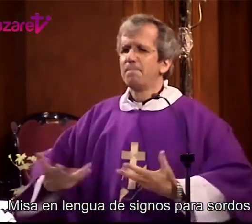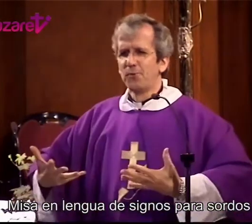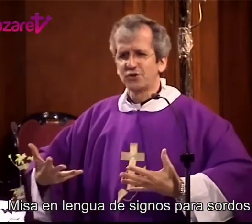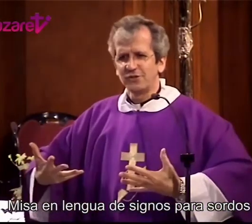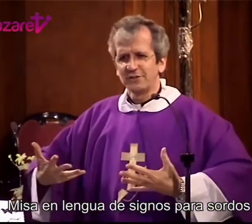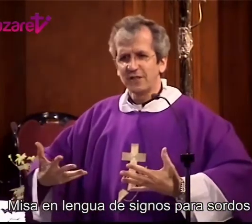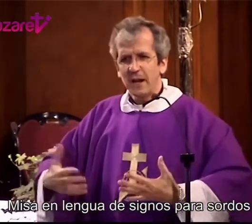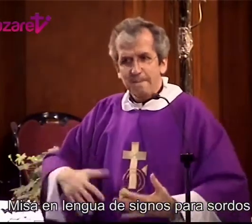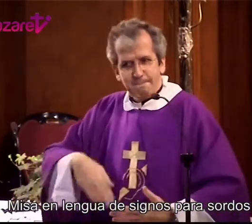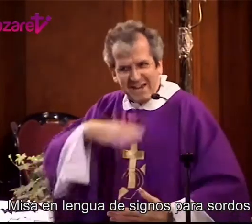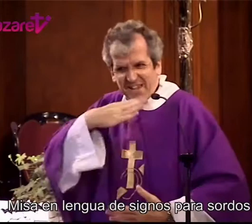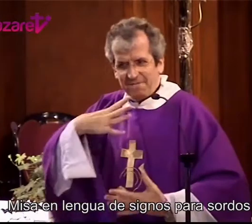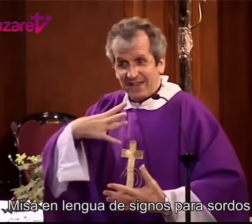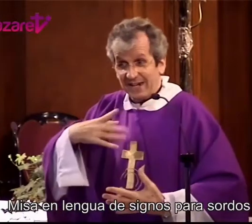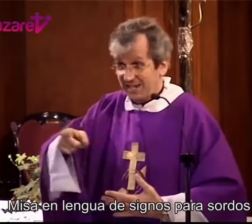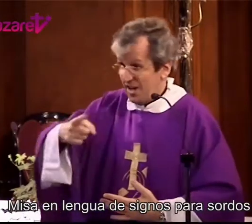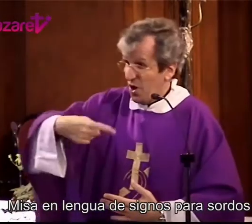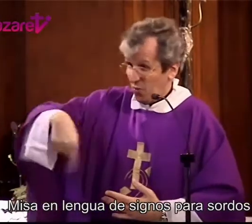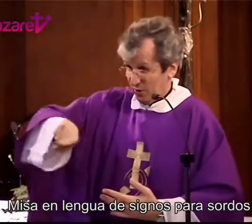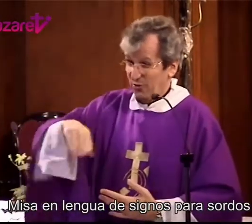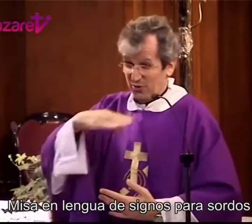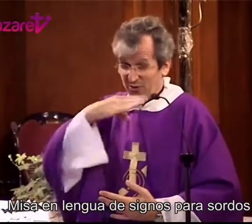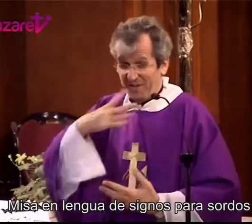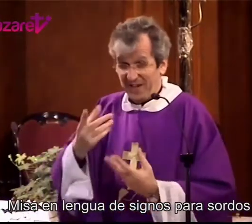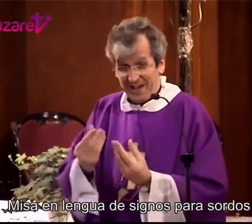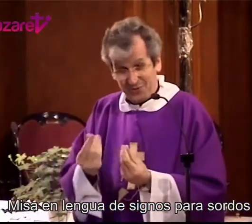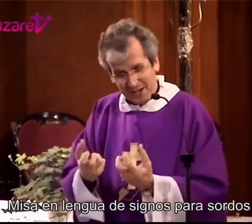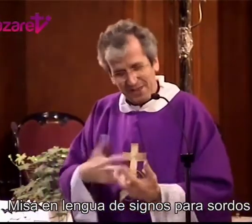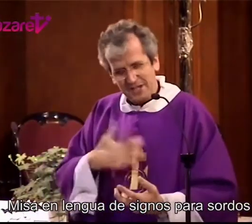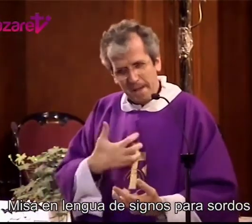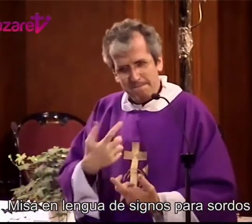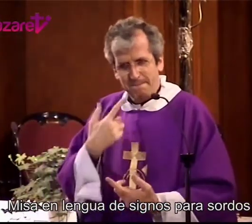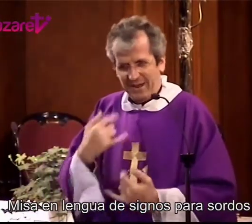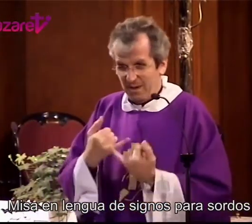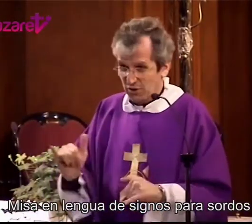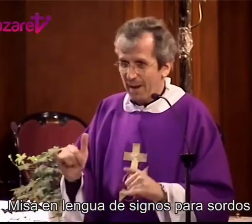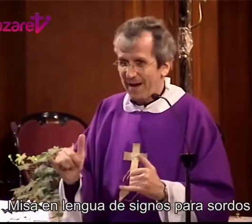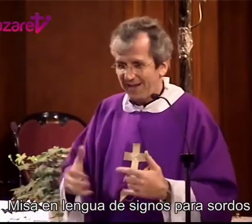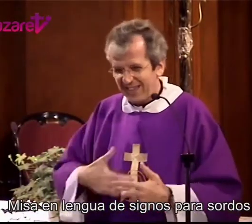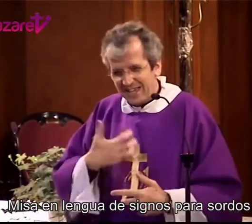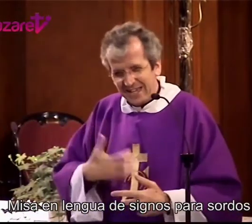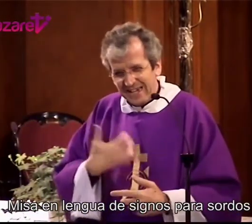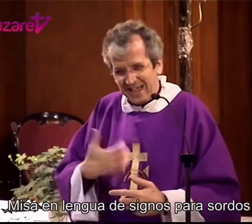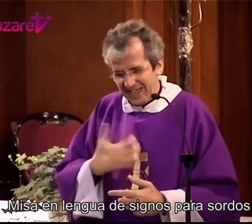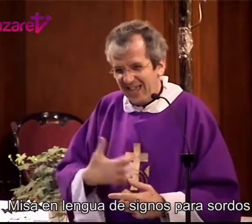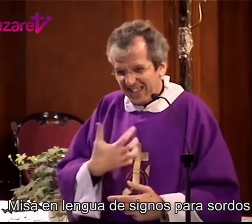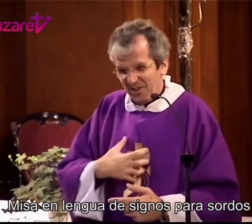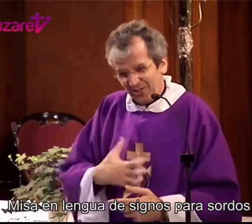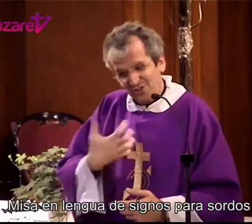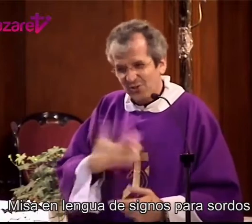impuso. Es decir, más que enfadarse, cuando nosotros nos enfadamos, que a veces perdemos la paz y nace dentro de nosotros